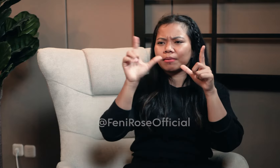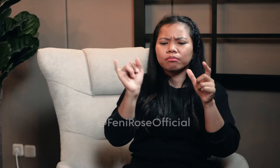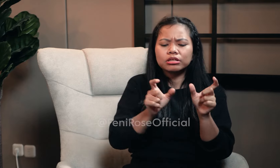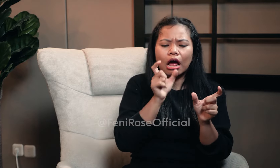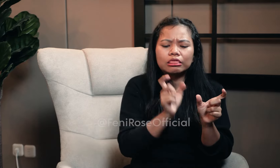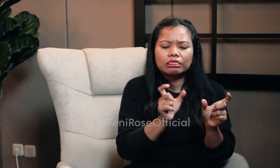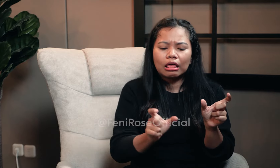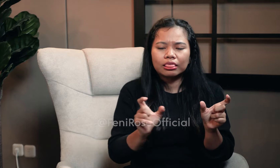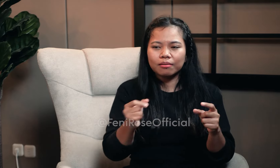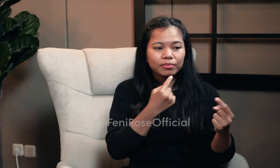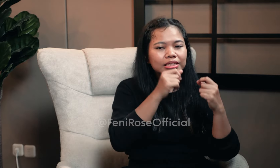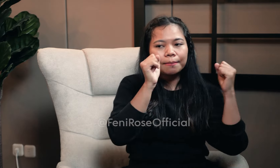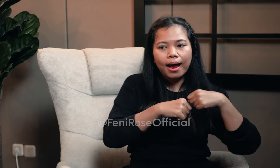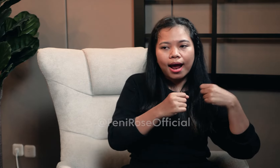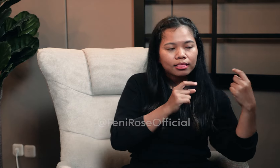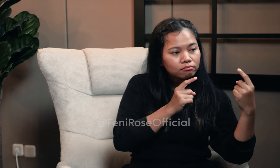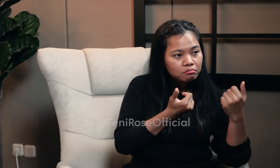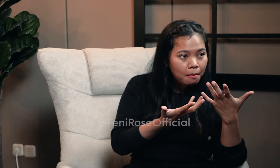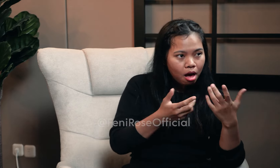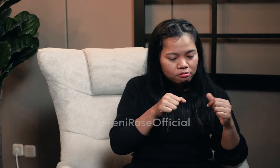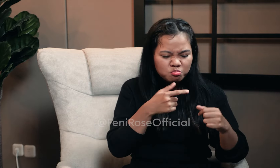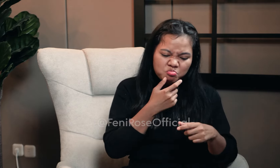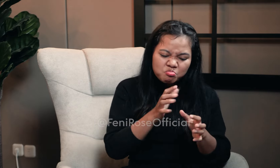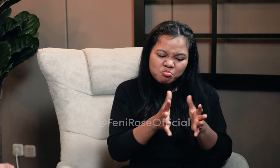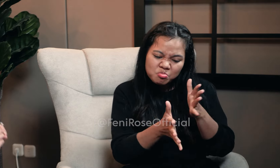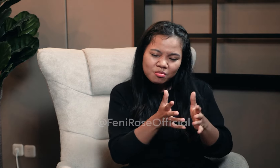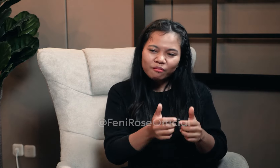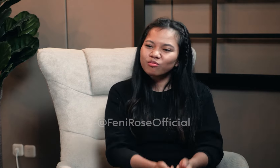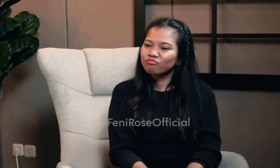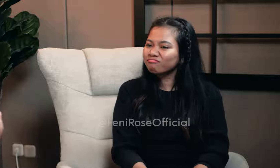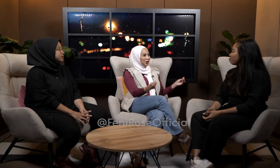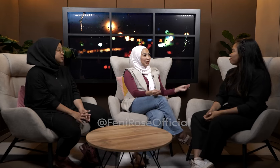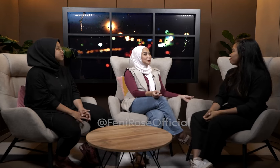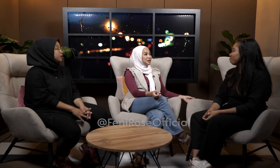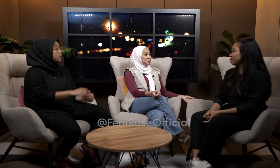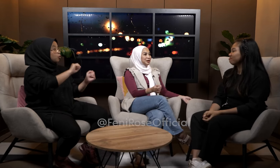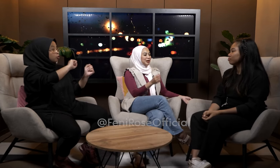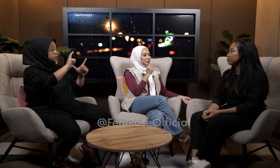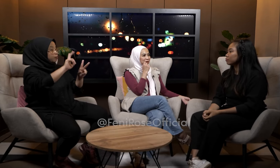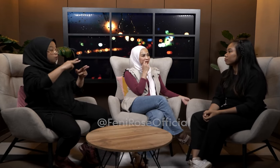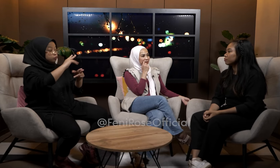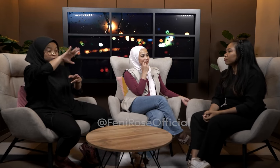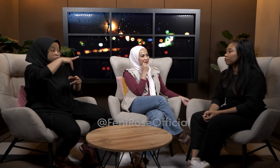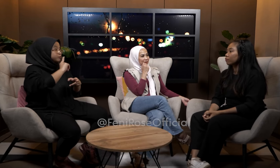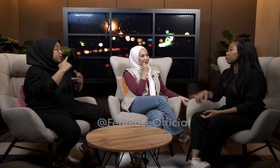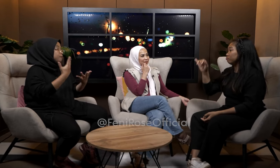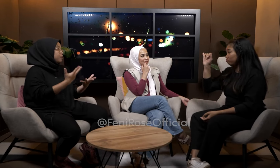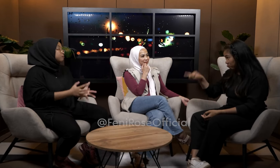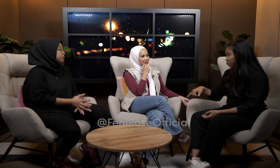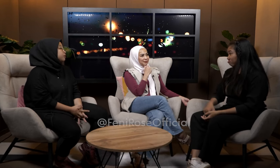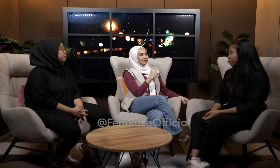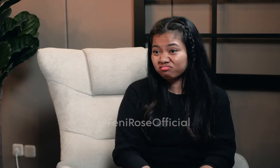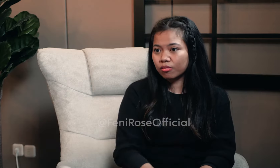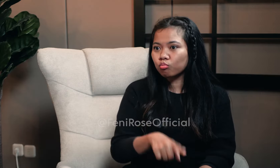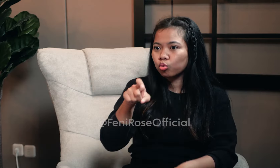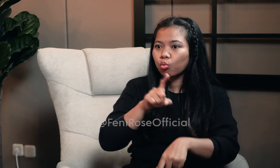gitu seperti konsep tidak perkata Ar Jadi bukan perkata tapi konsep keseluruhan lagunya seperti apa aku semua seperti Iya betul